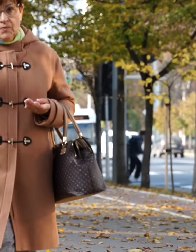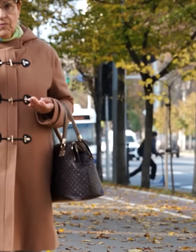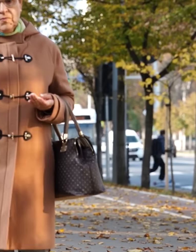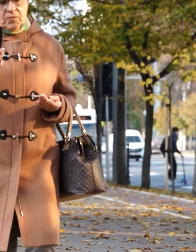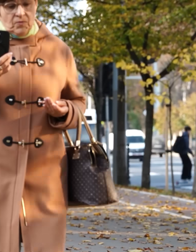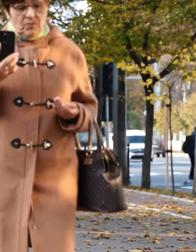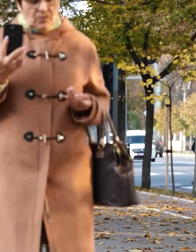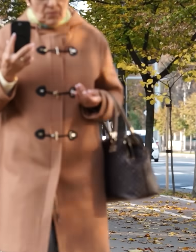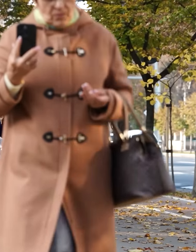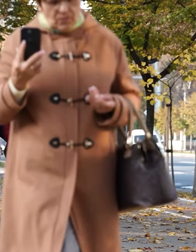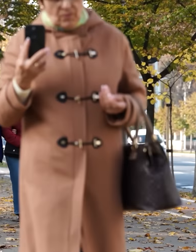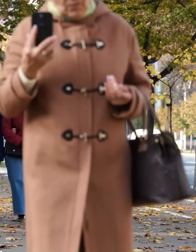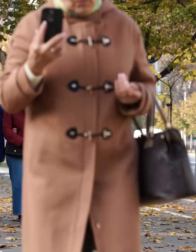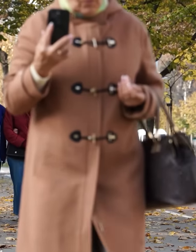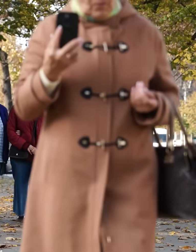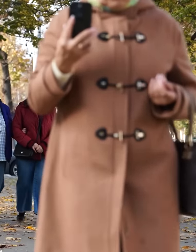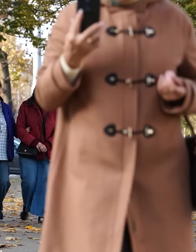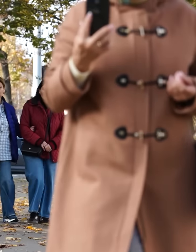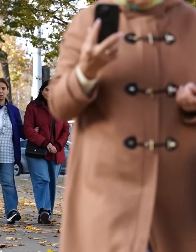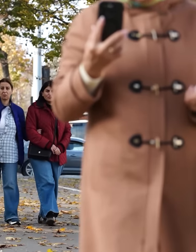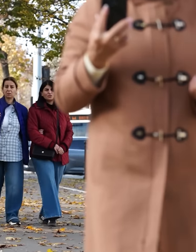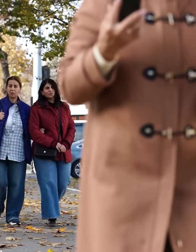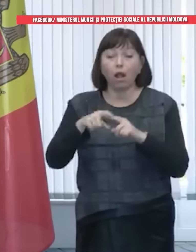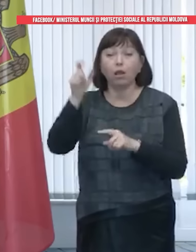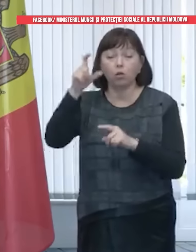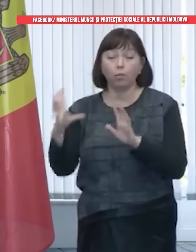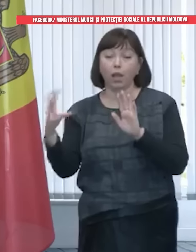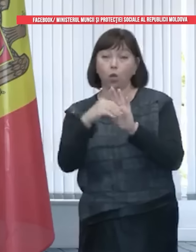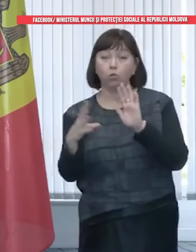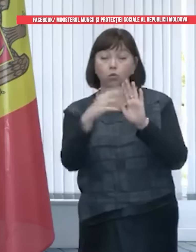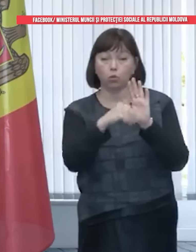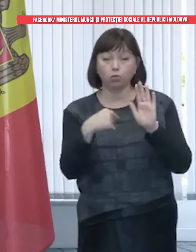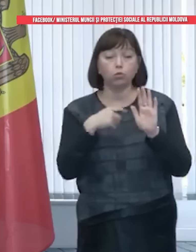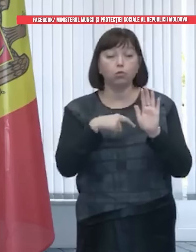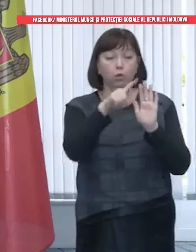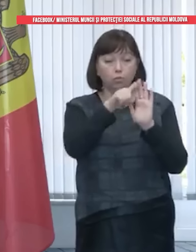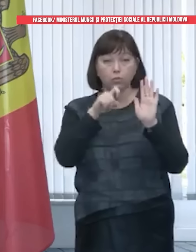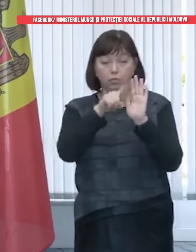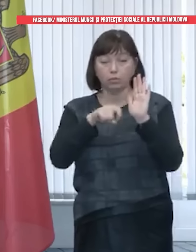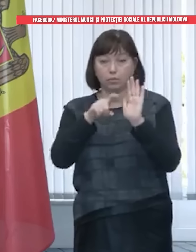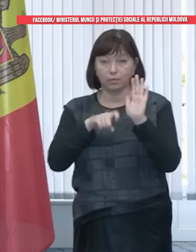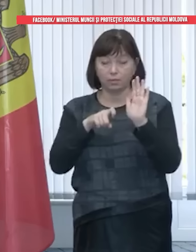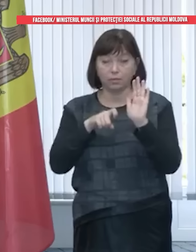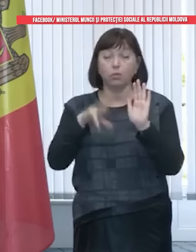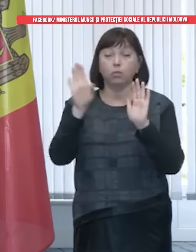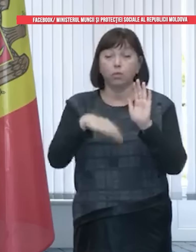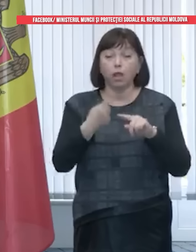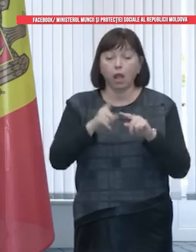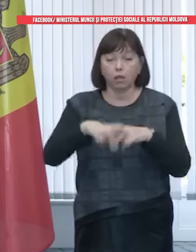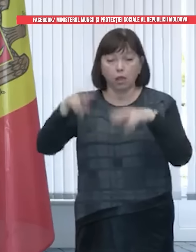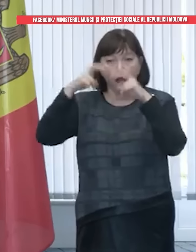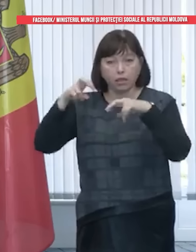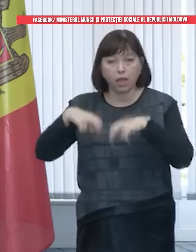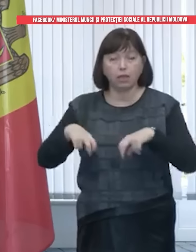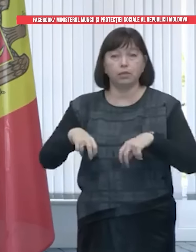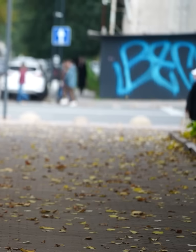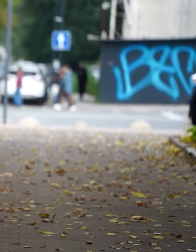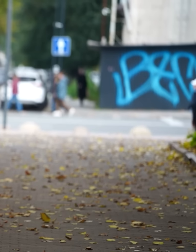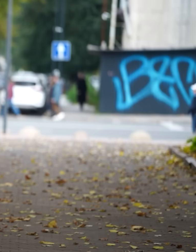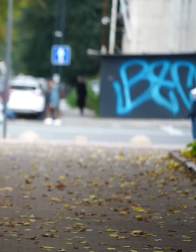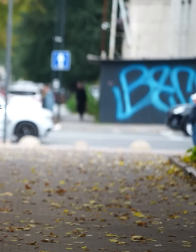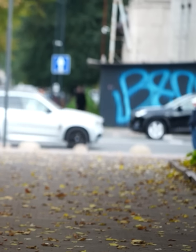energetice comparativ cu anii precedenți. Totodată, secretara de stat a Ministerului Muncii, Corina Ajder, a menționat că persoanele cu